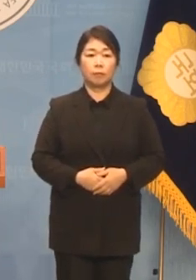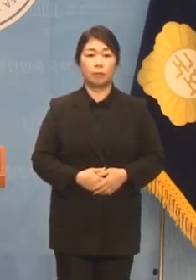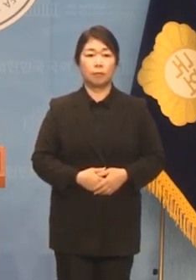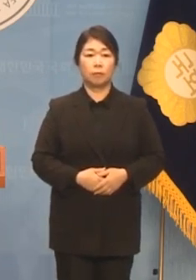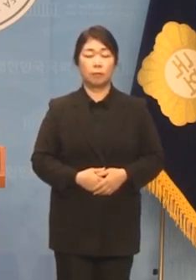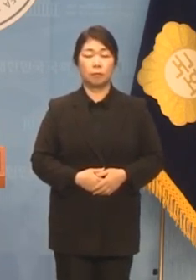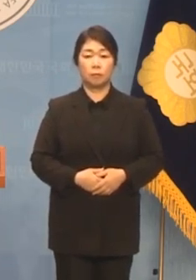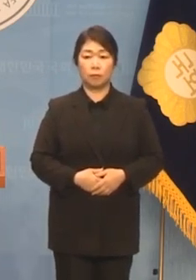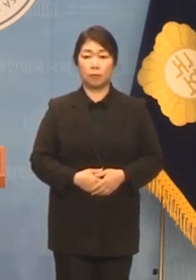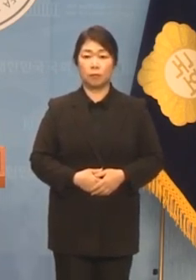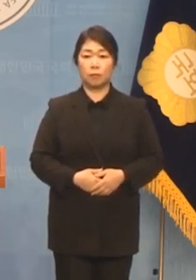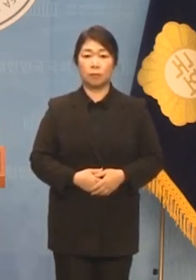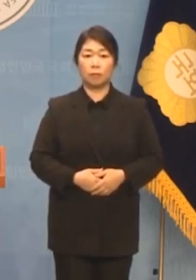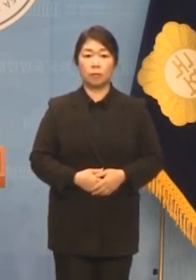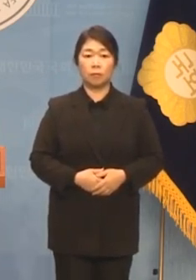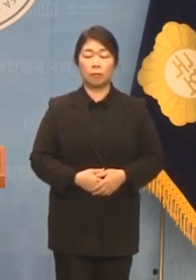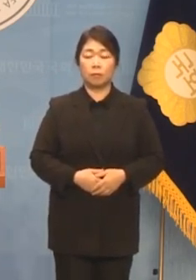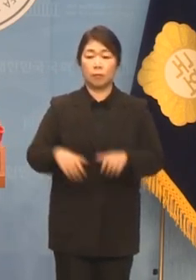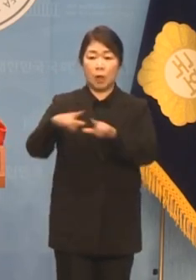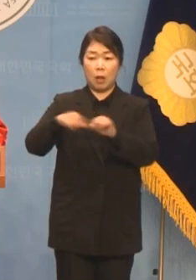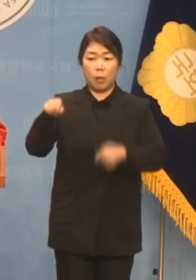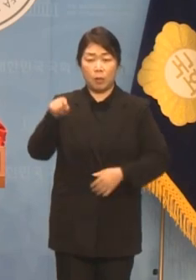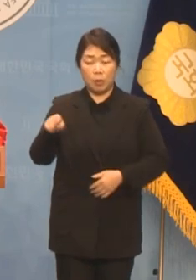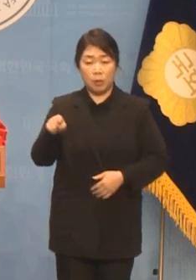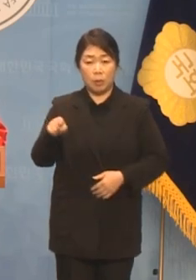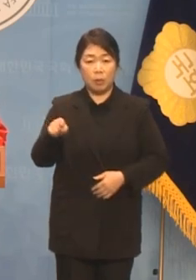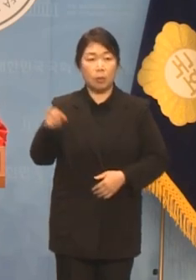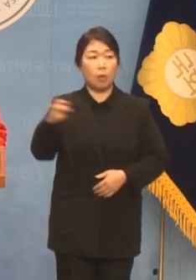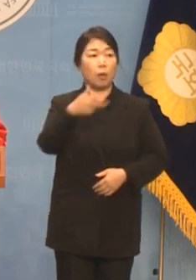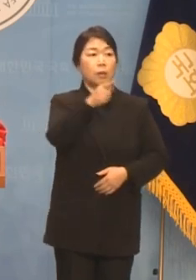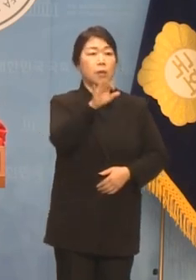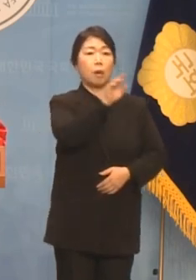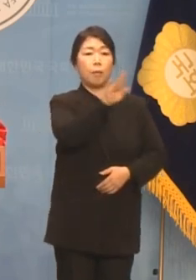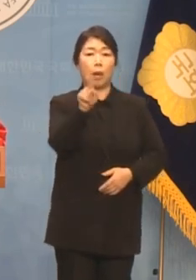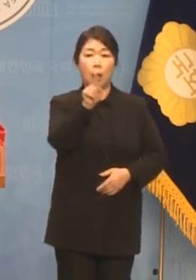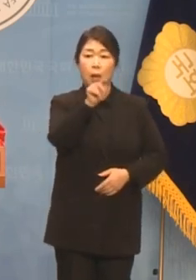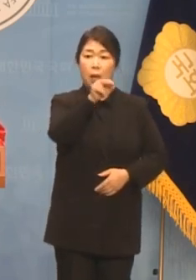하겠습니다 다시하는 선동 창 바위산에